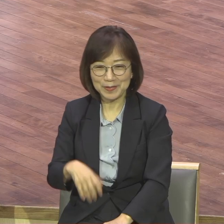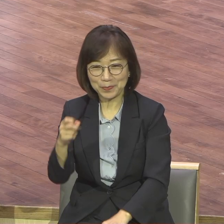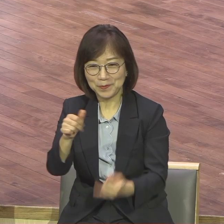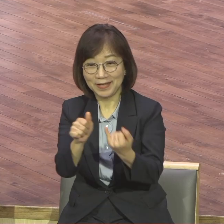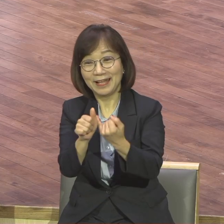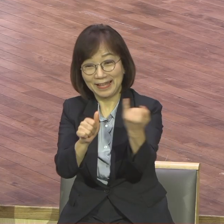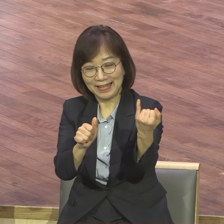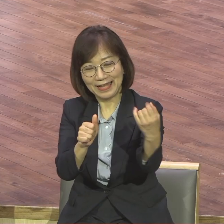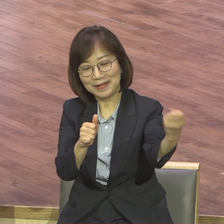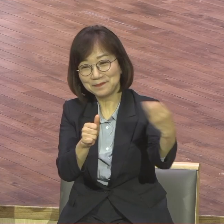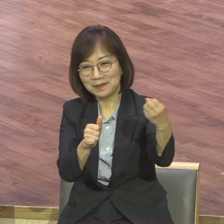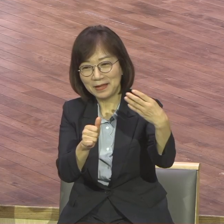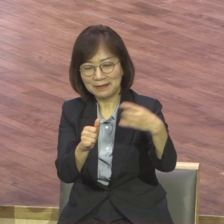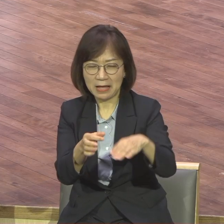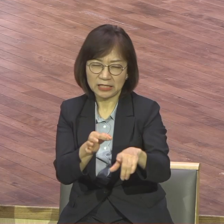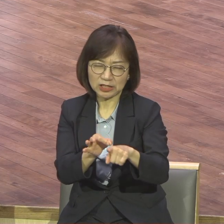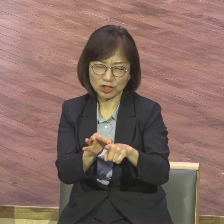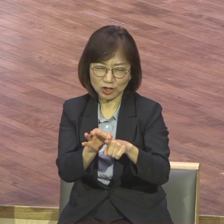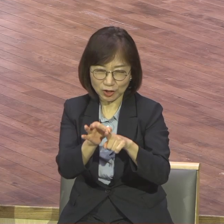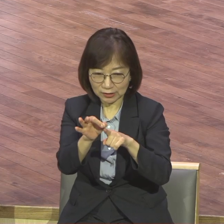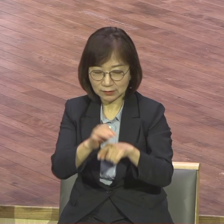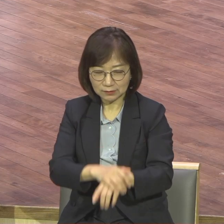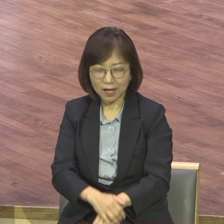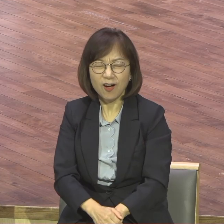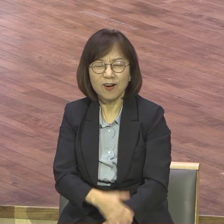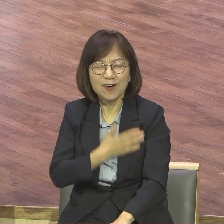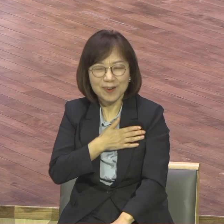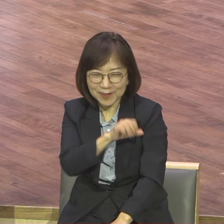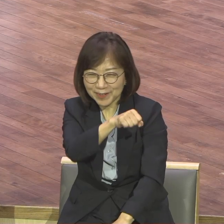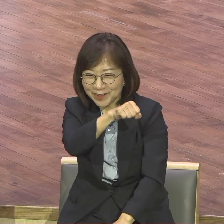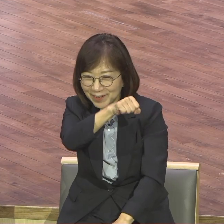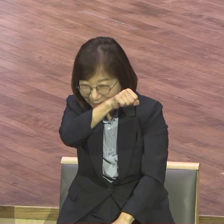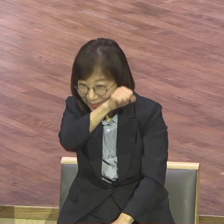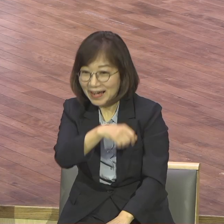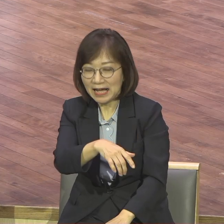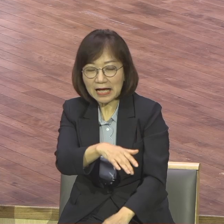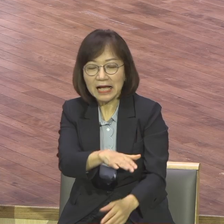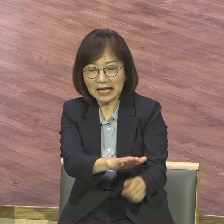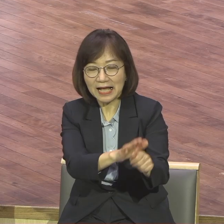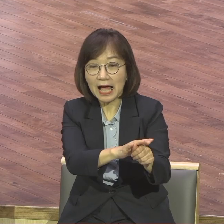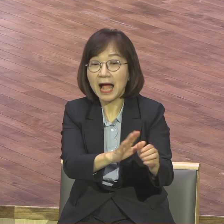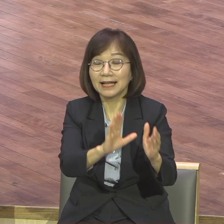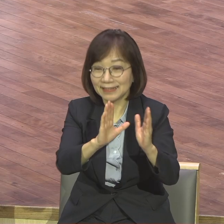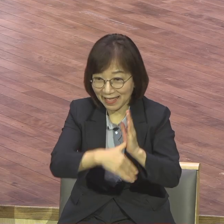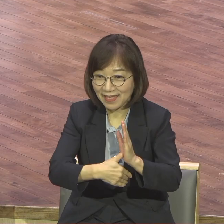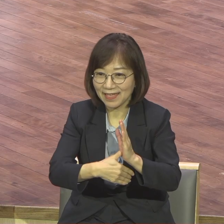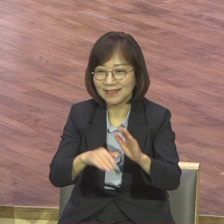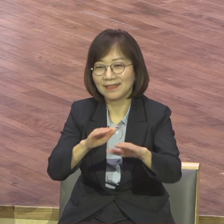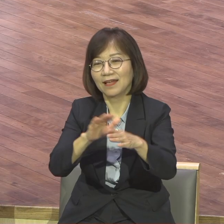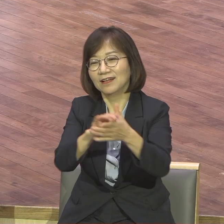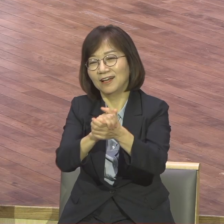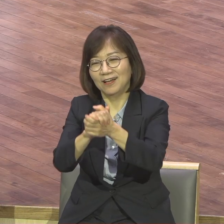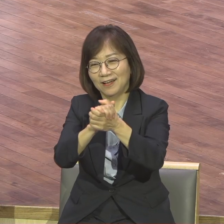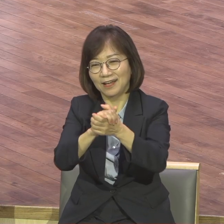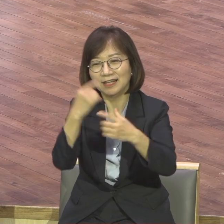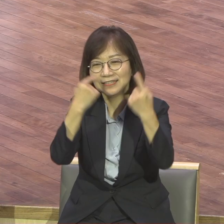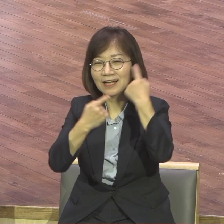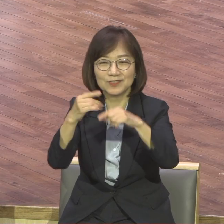그 말하는데 그 말하면서 그 많은 그 상 치유되고 회복이 되니까 그냥